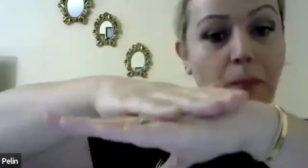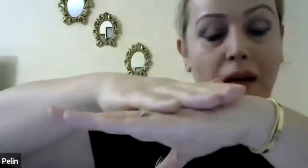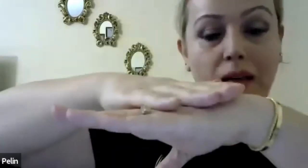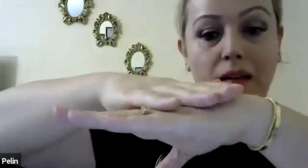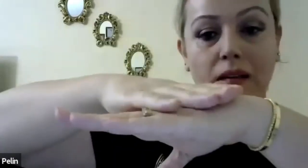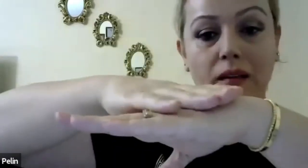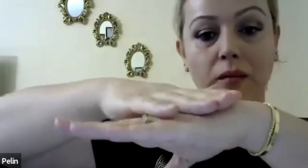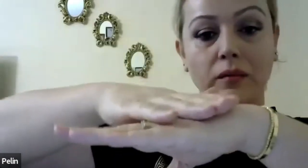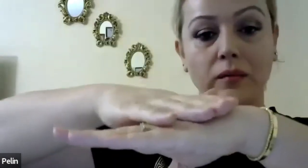Yapmak.